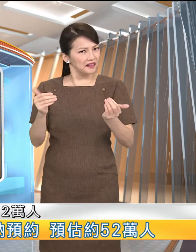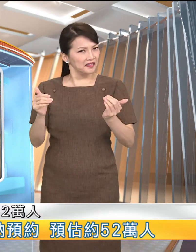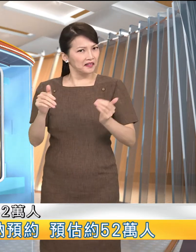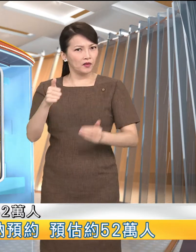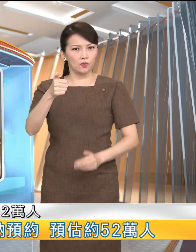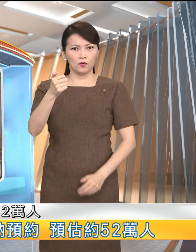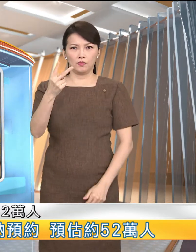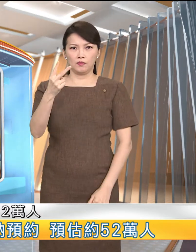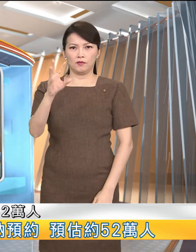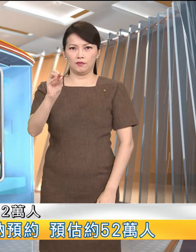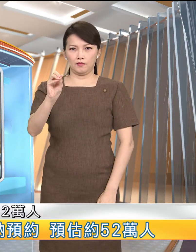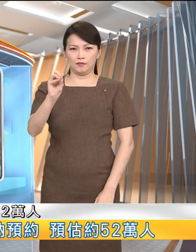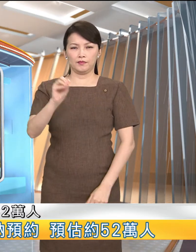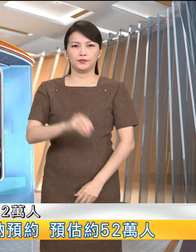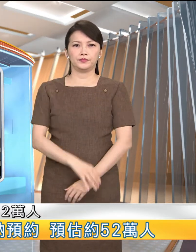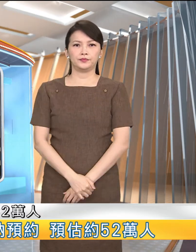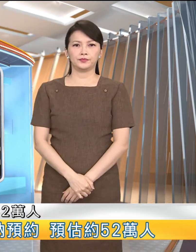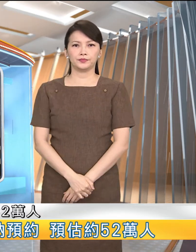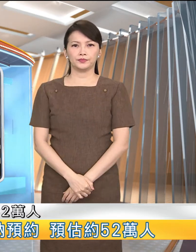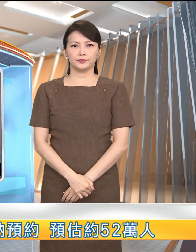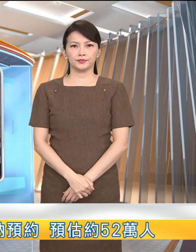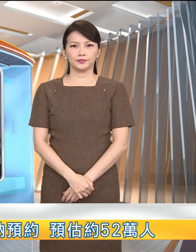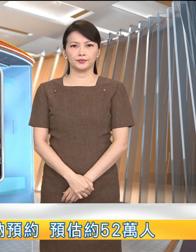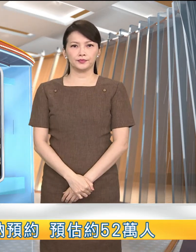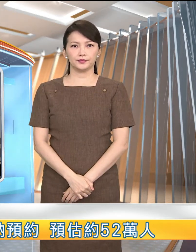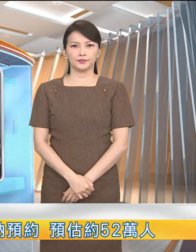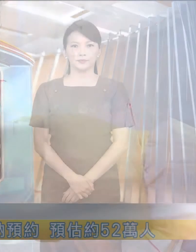数大约有52万人。